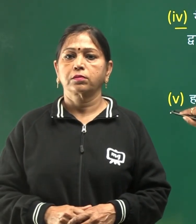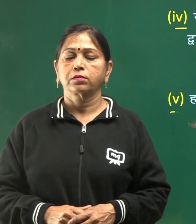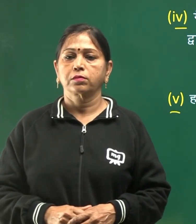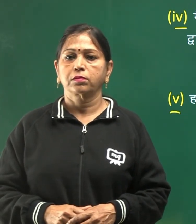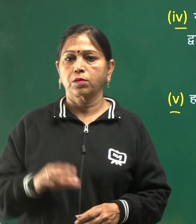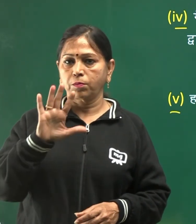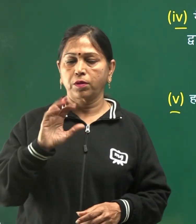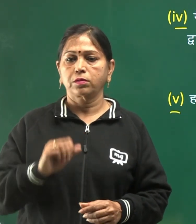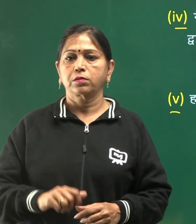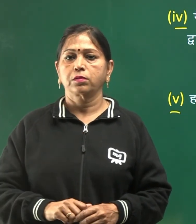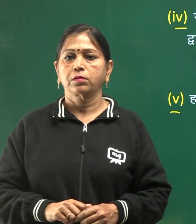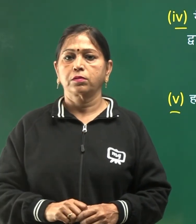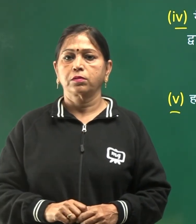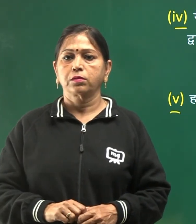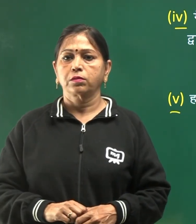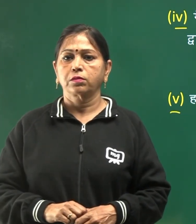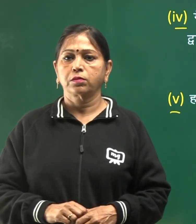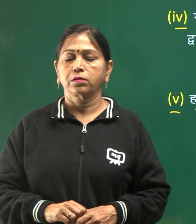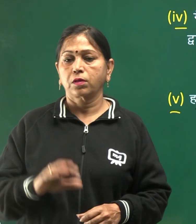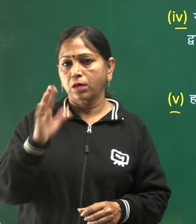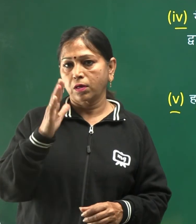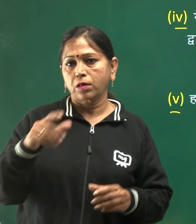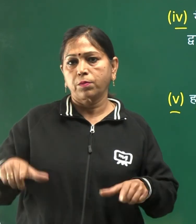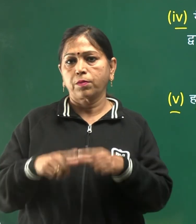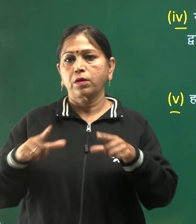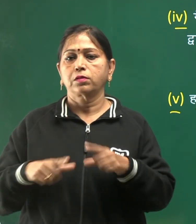5 नंबर, हरे पौधे